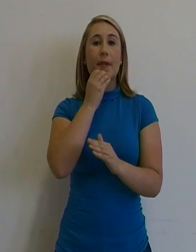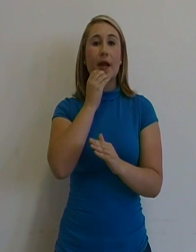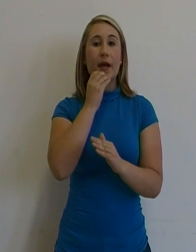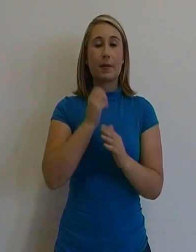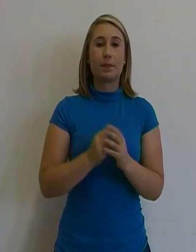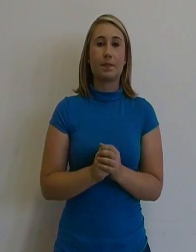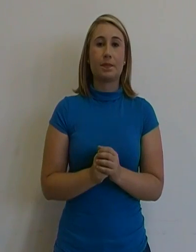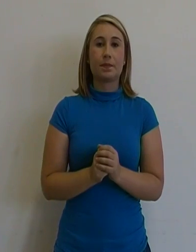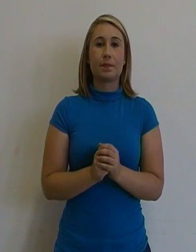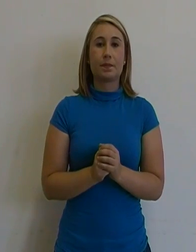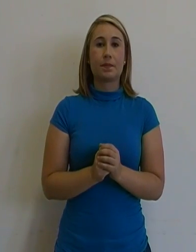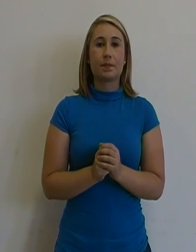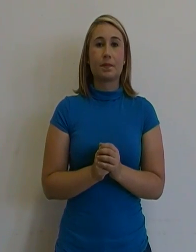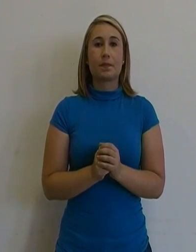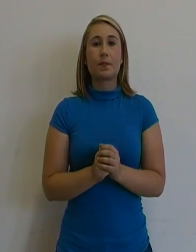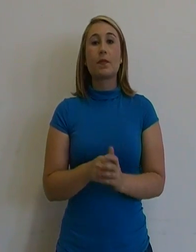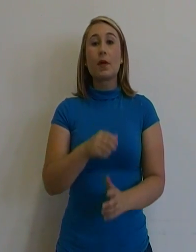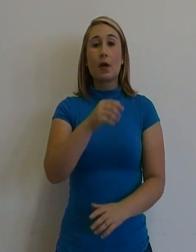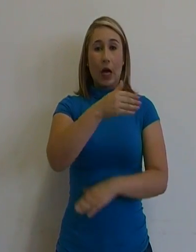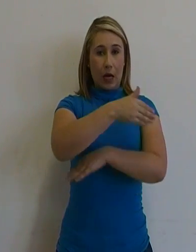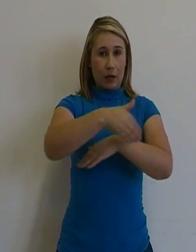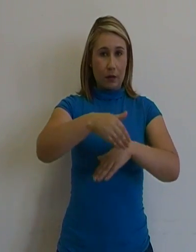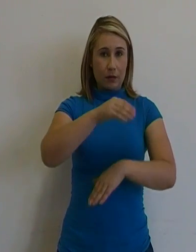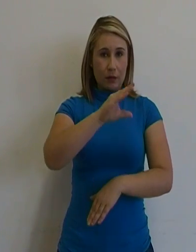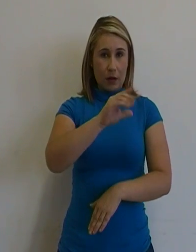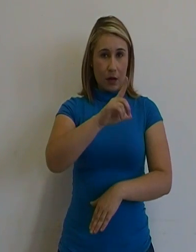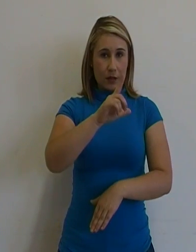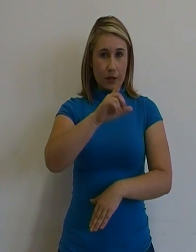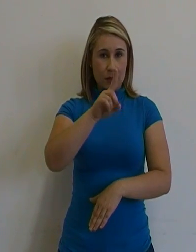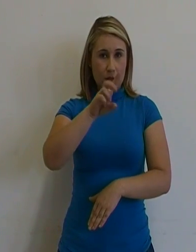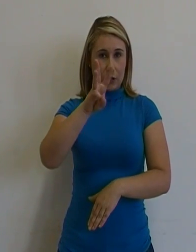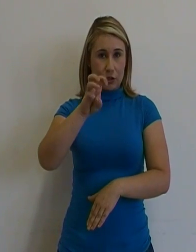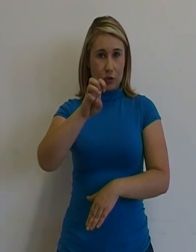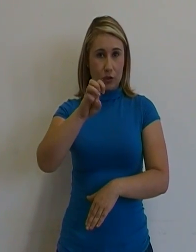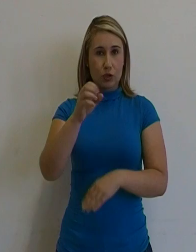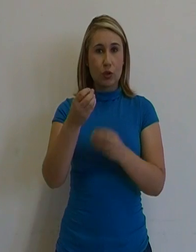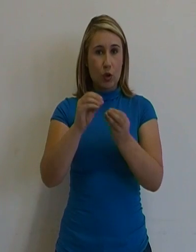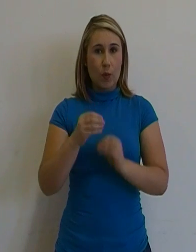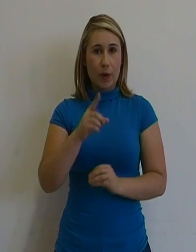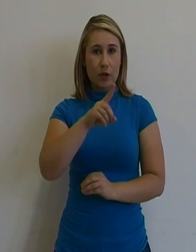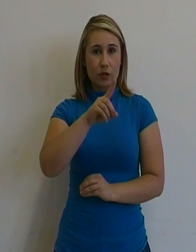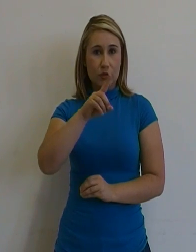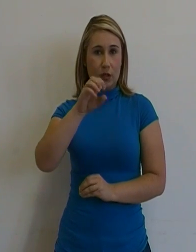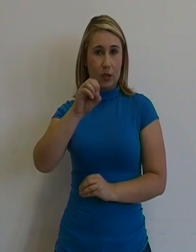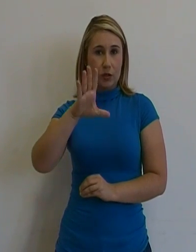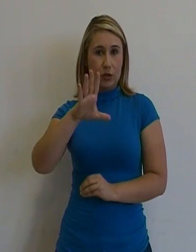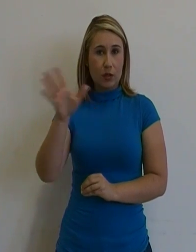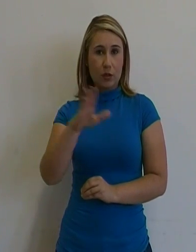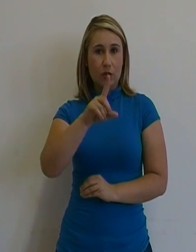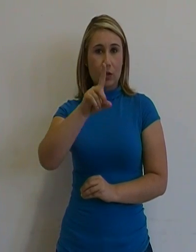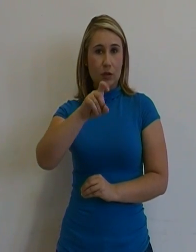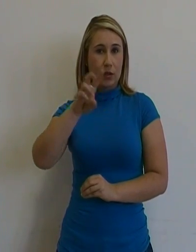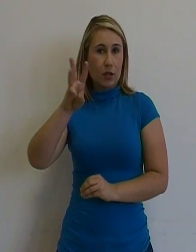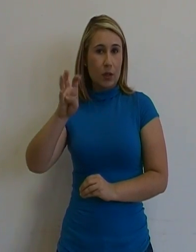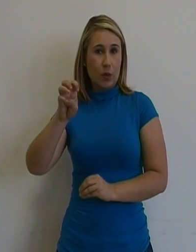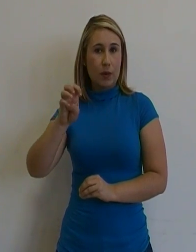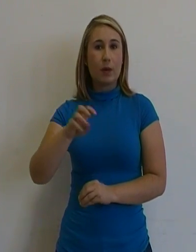número 105, 69, 10 y 17 de febrero, de 8 de la mañana a 3